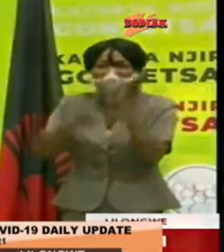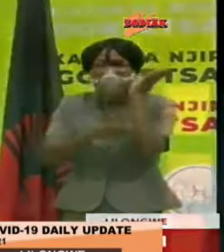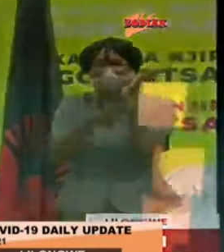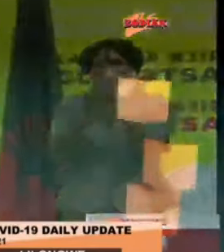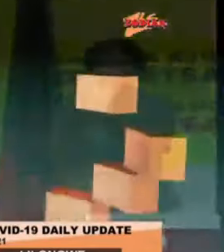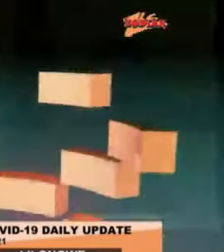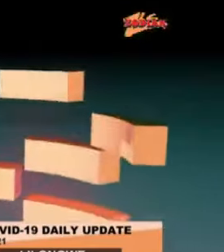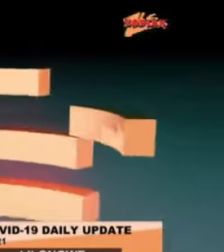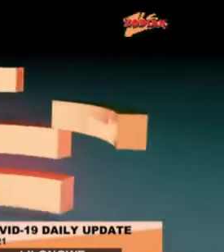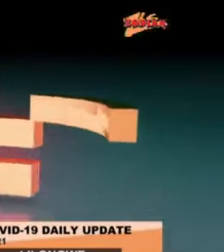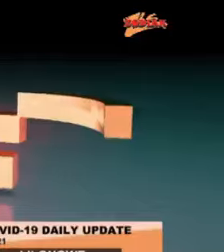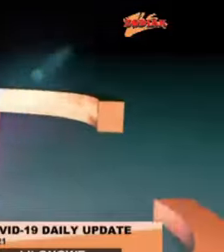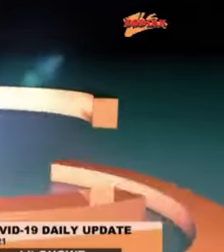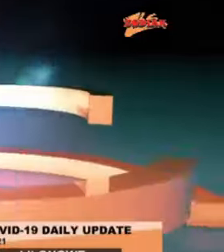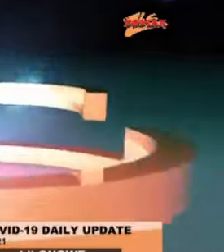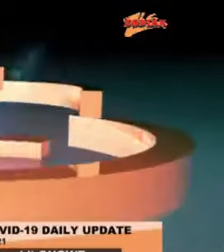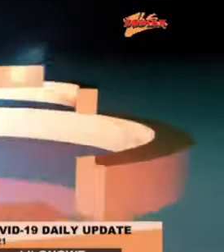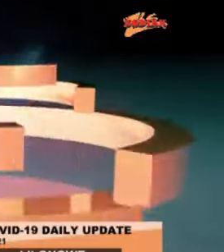district.